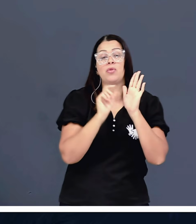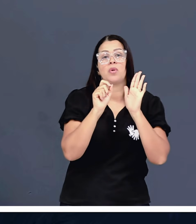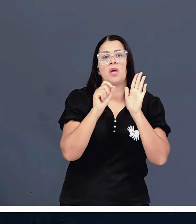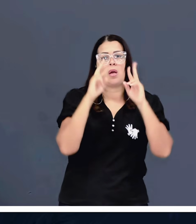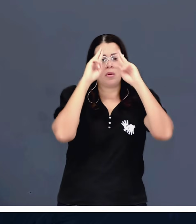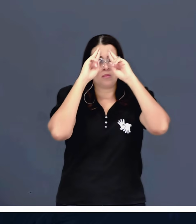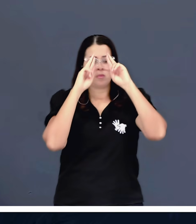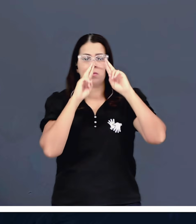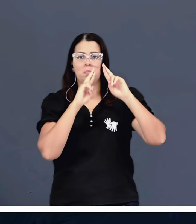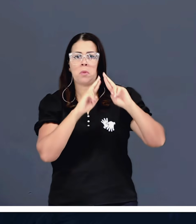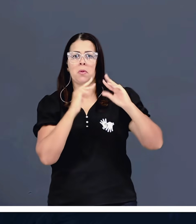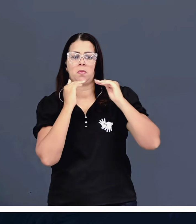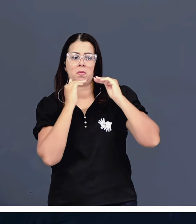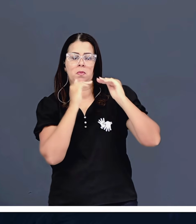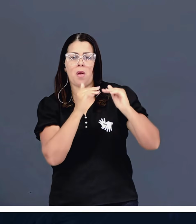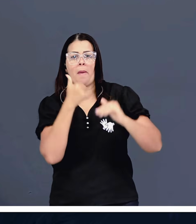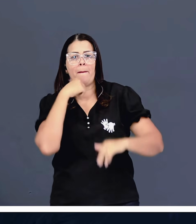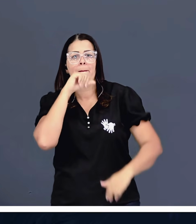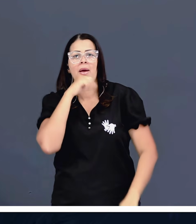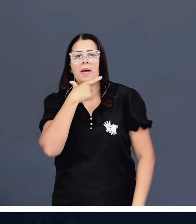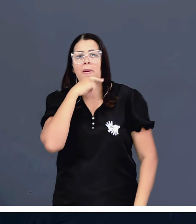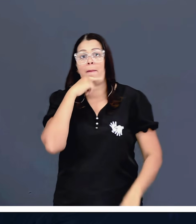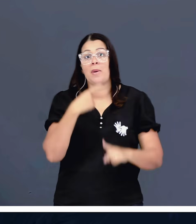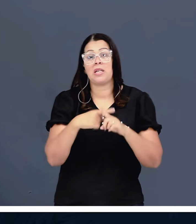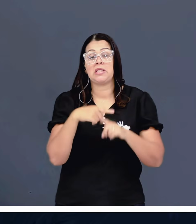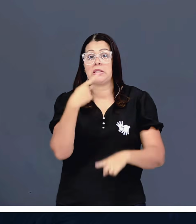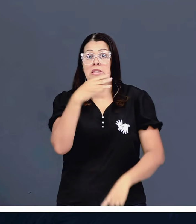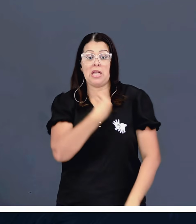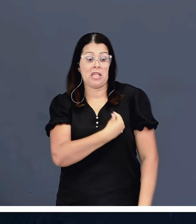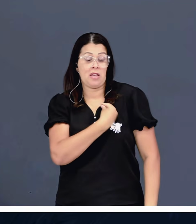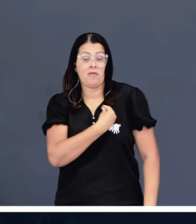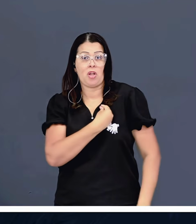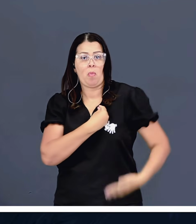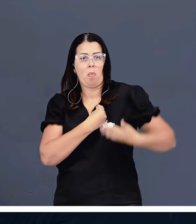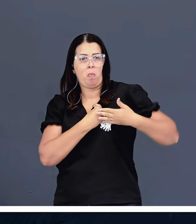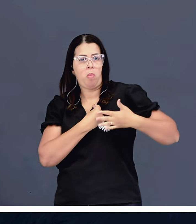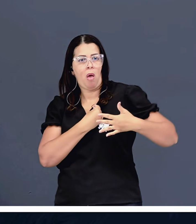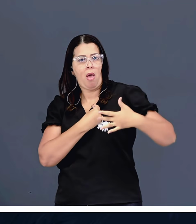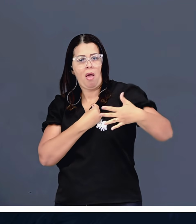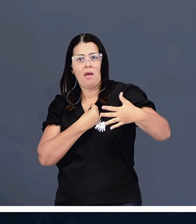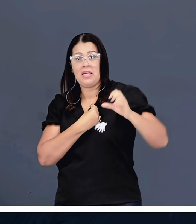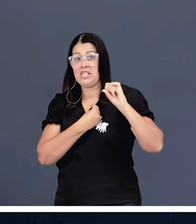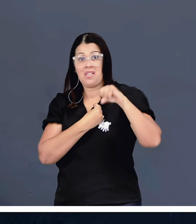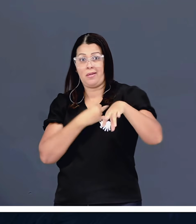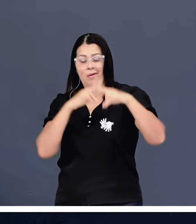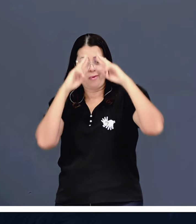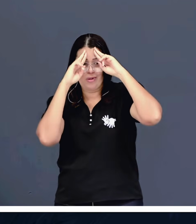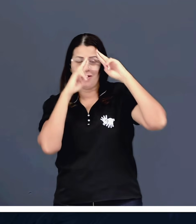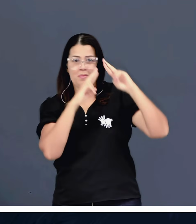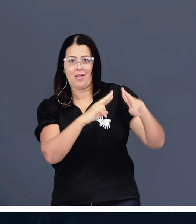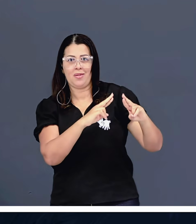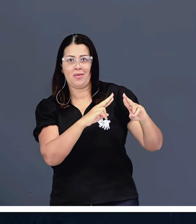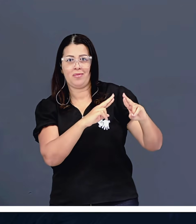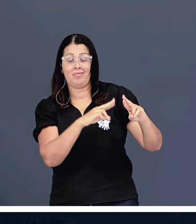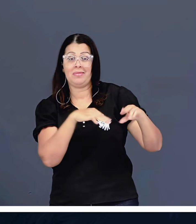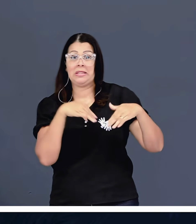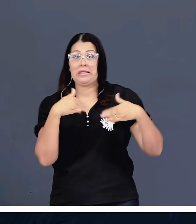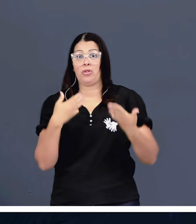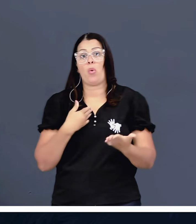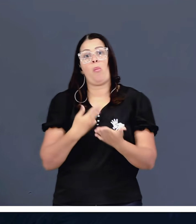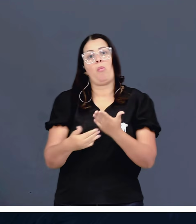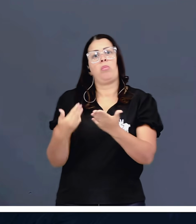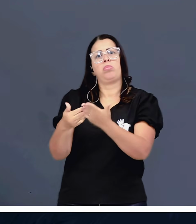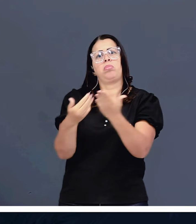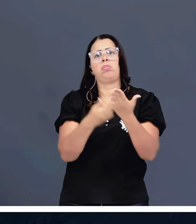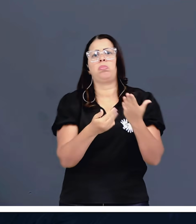Honra pai e mãe para que se prolonguem os seus dias aqui na terra. Se eu não honro, então eu já estou